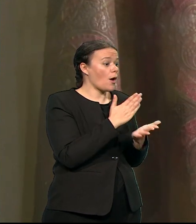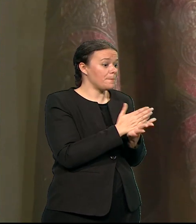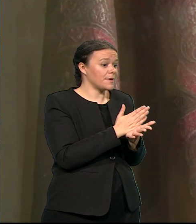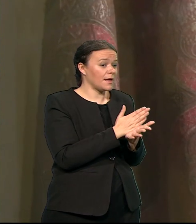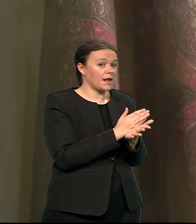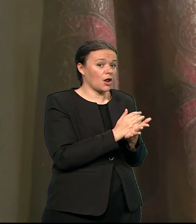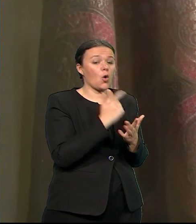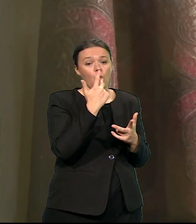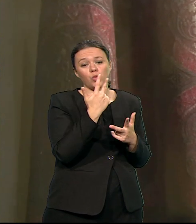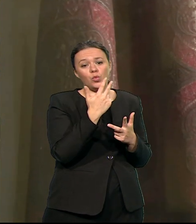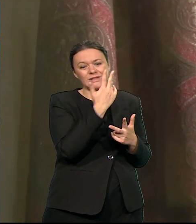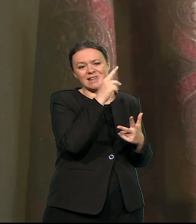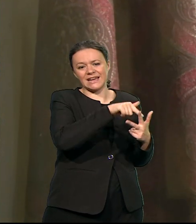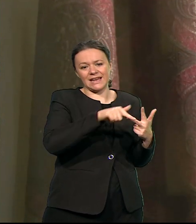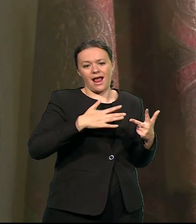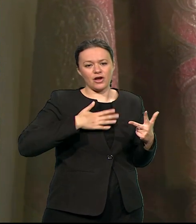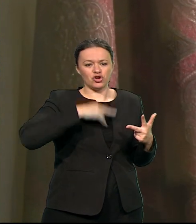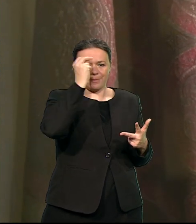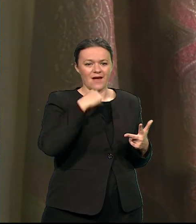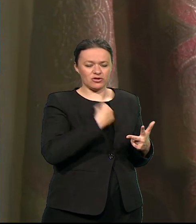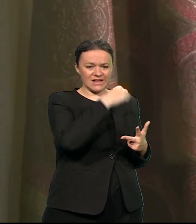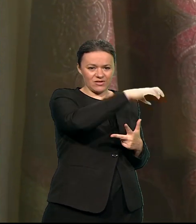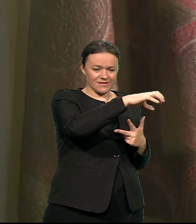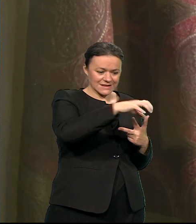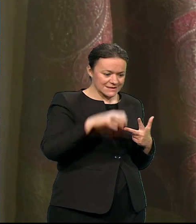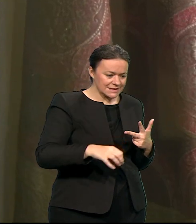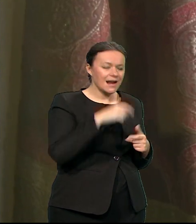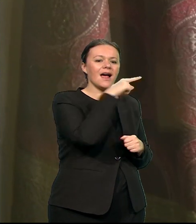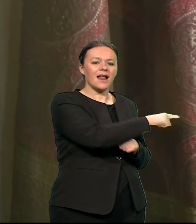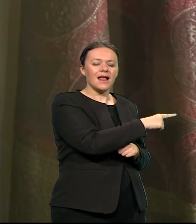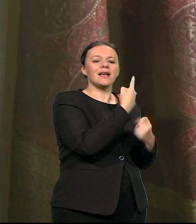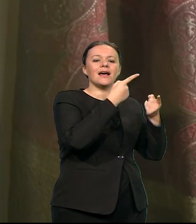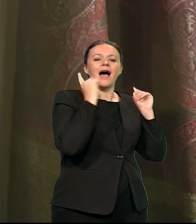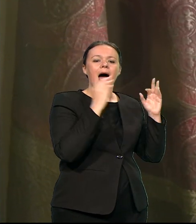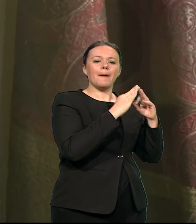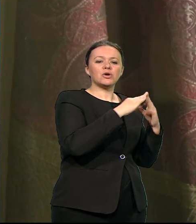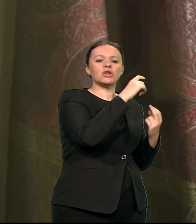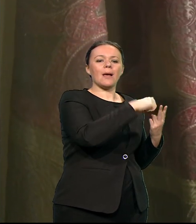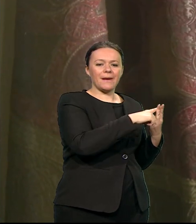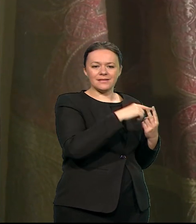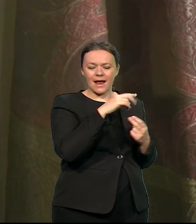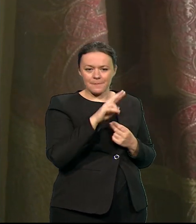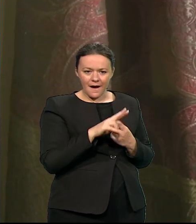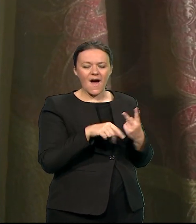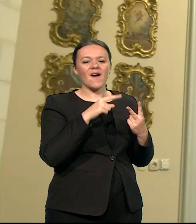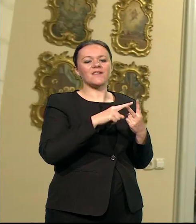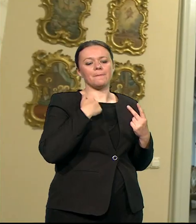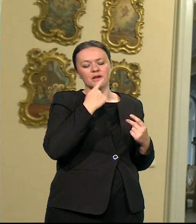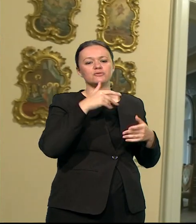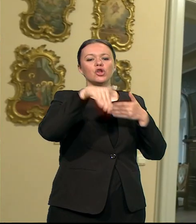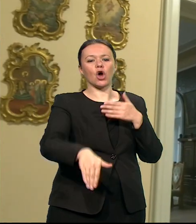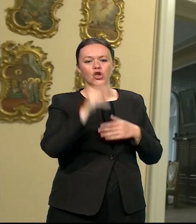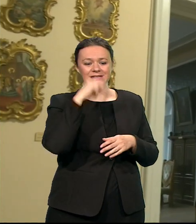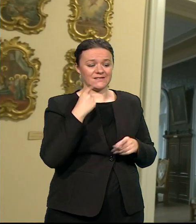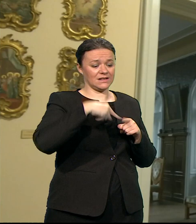Taj čin se odigrao u jednoj od tri naše pravoslavne crkve. Hram svetih apostola Petra i Pavla, mi Karlovčani kažemo Donja crkva. Sledeće godine će